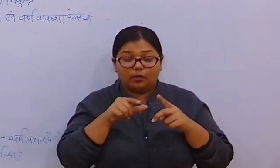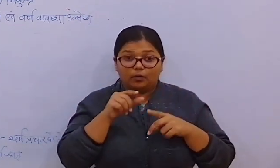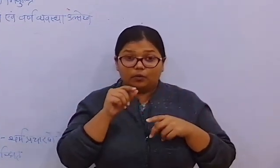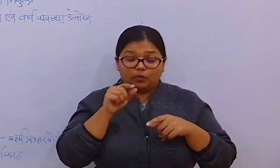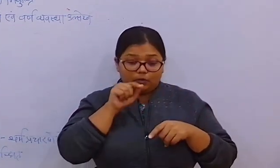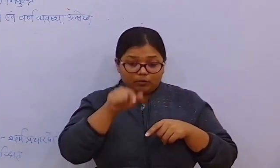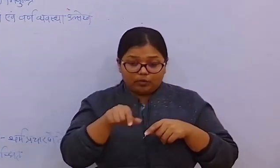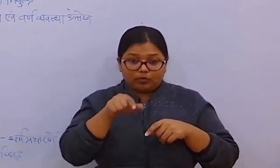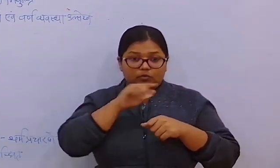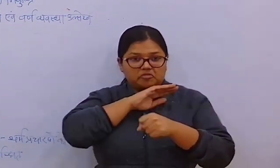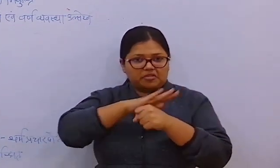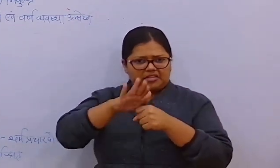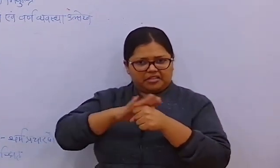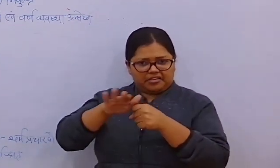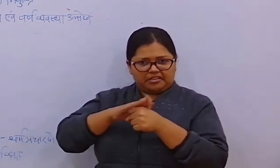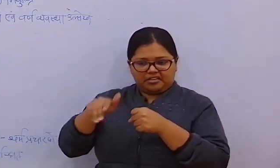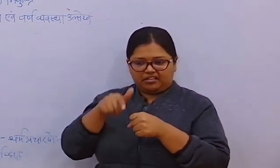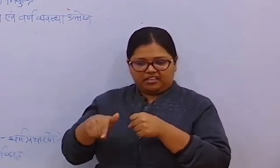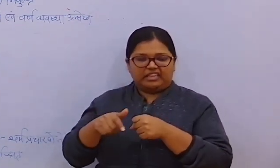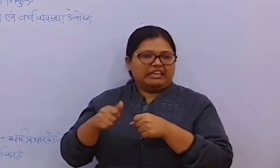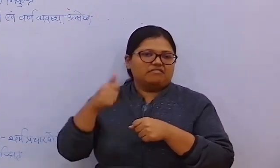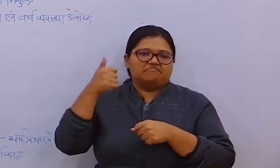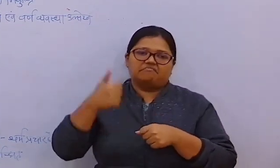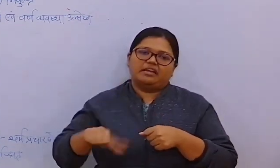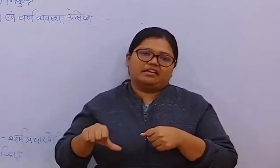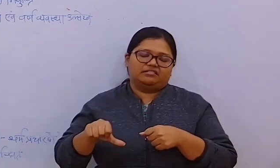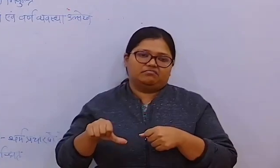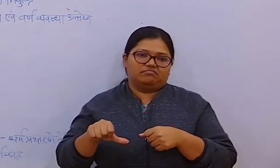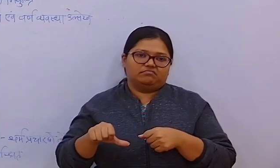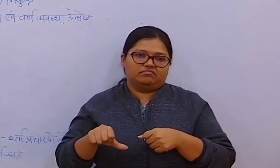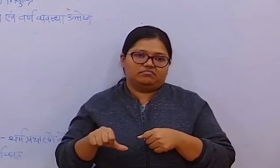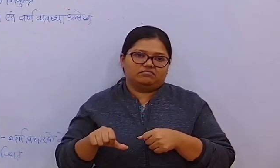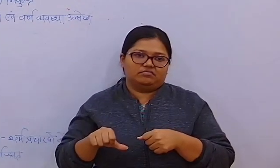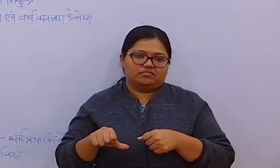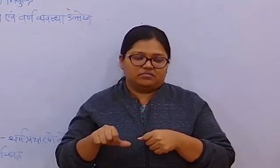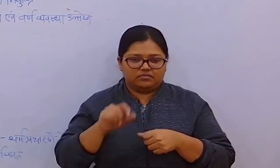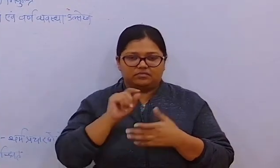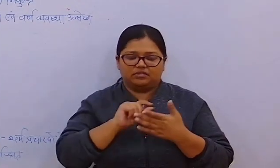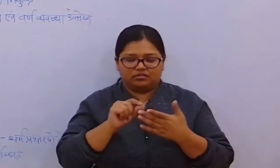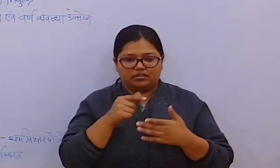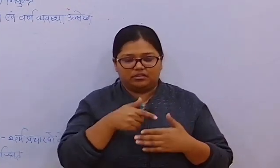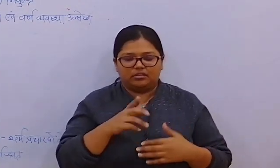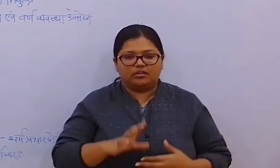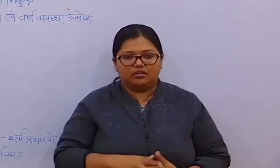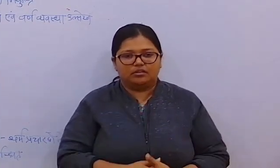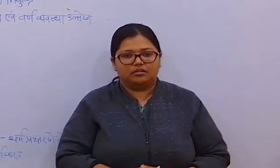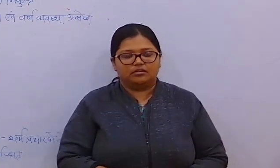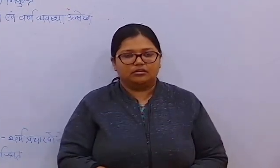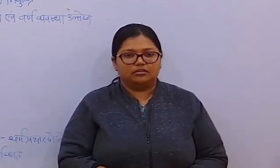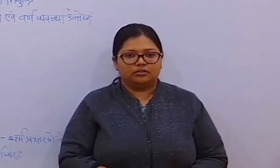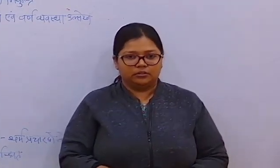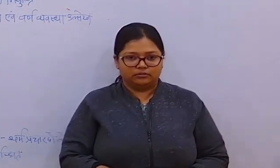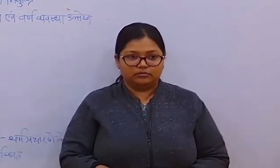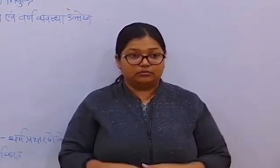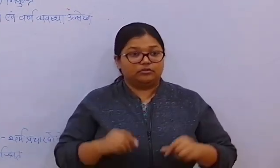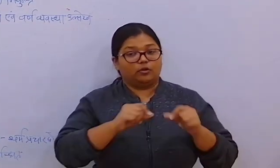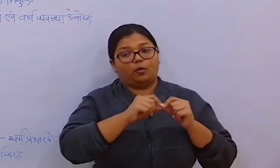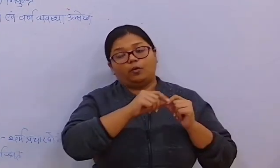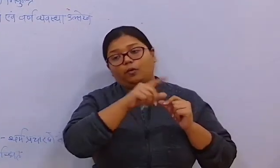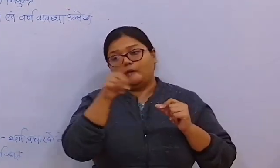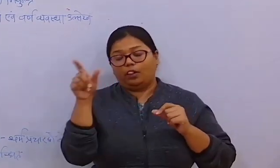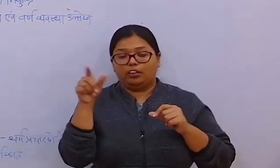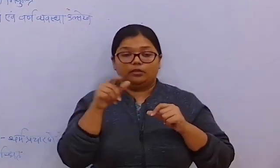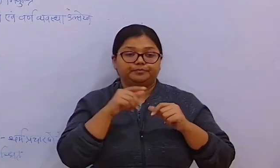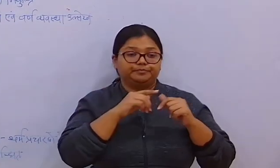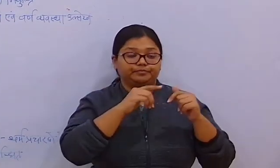गया? प्रथम शिलालेख में पशु बलि की निंदा की गई है और यह कहा गया है कि संसार